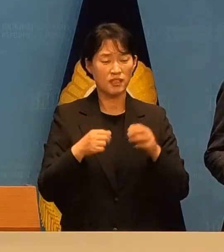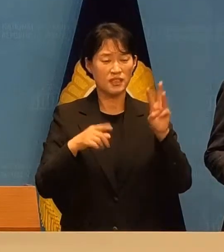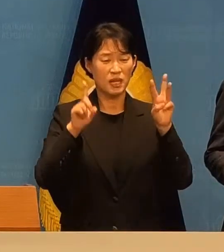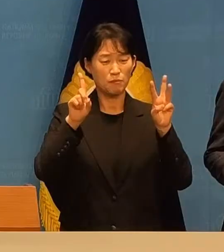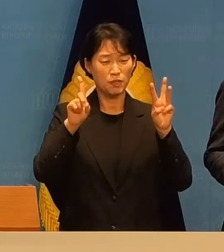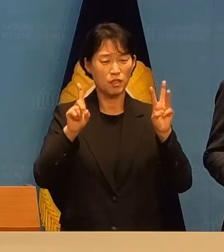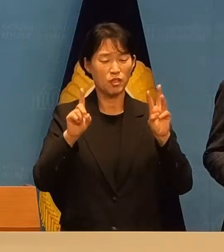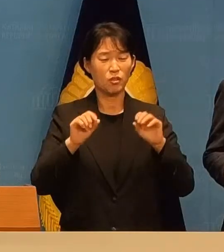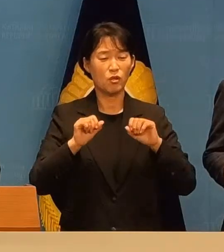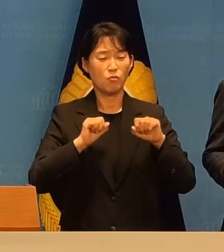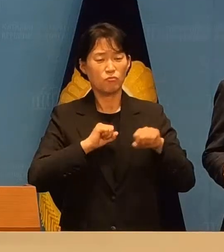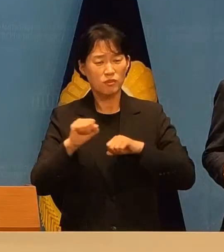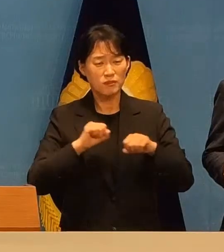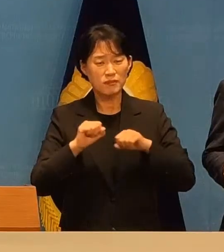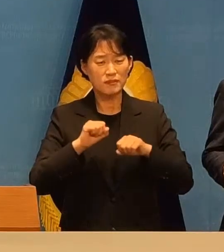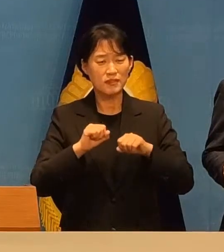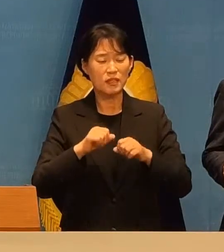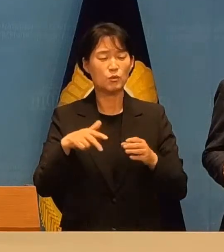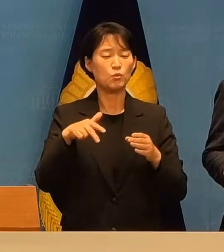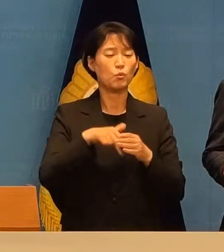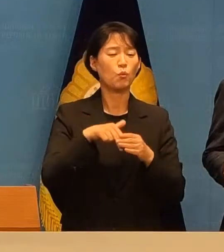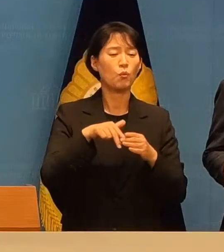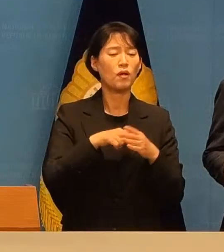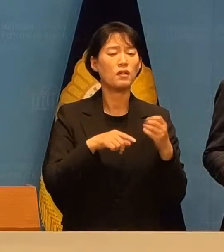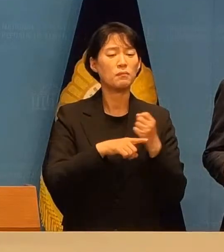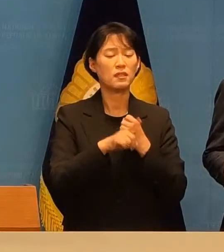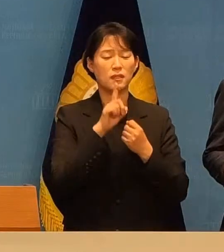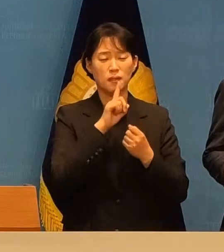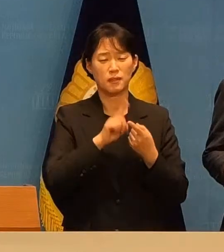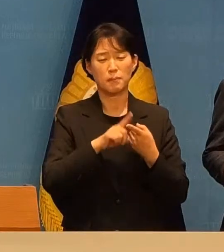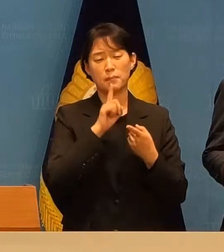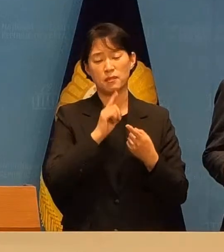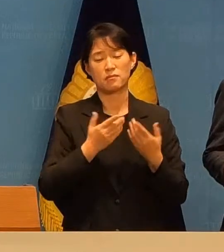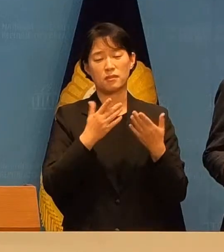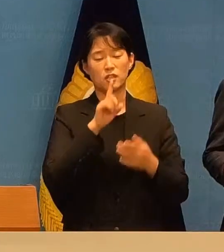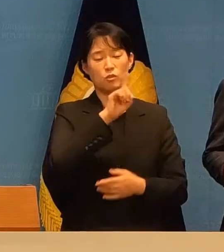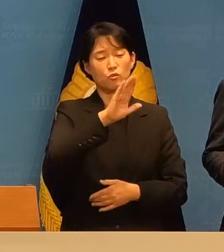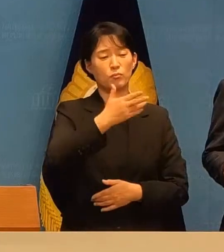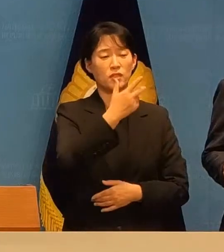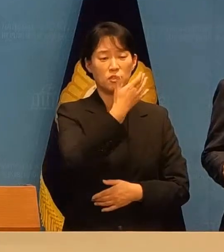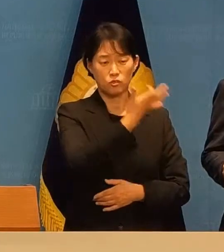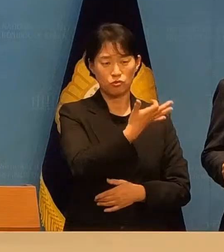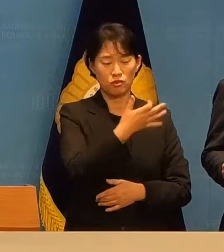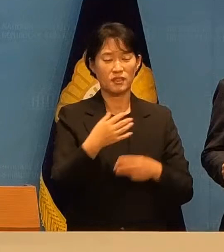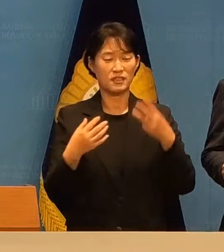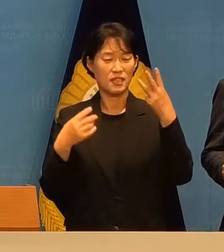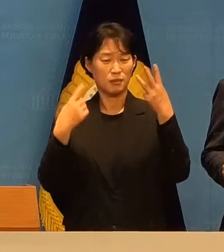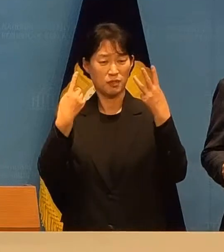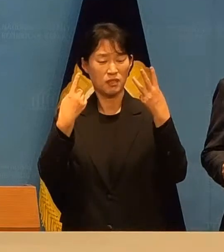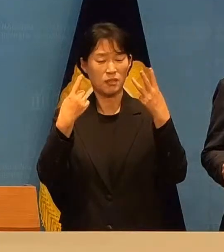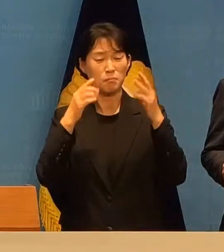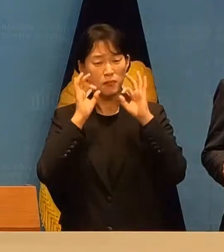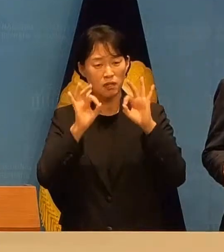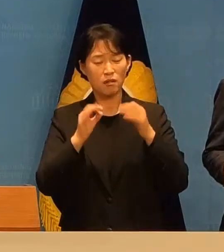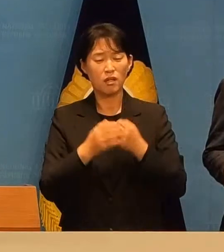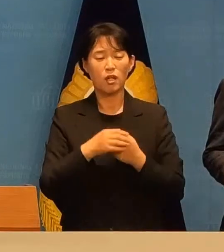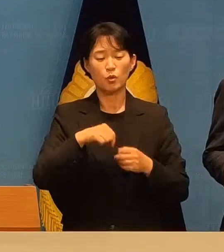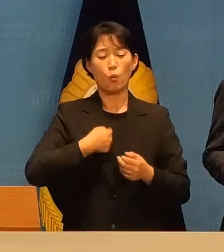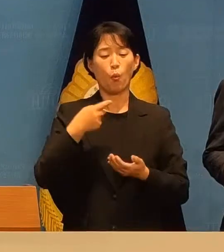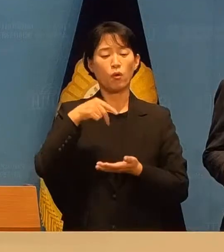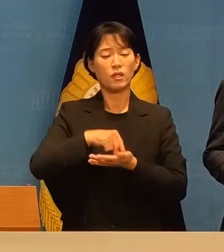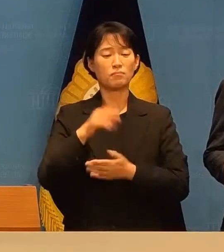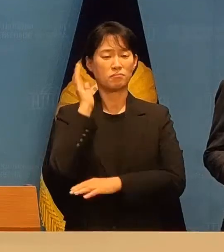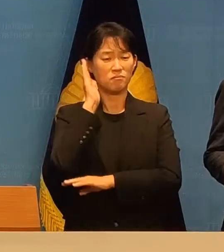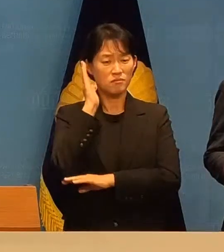종교 자유의 의미를 말씀드립니다. 1919년 3.1운동을 떠올려 보십시오. 왜